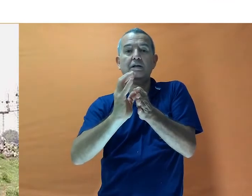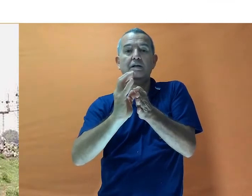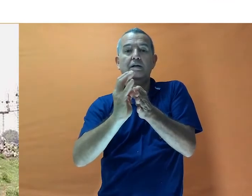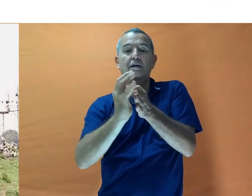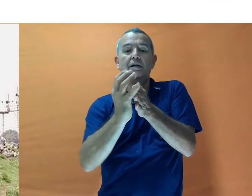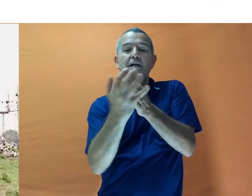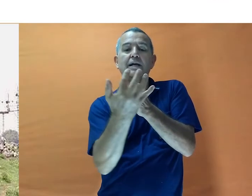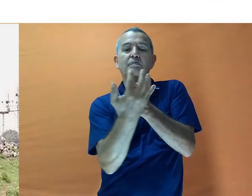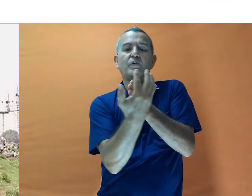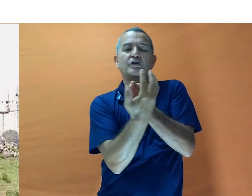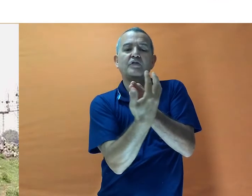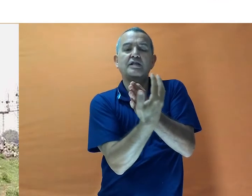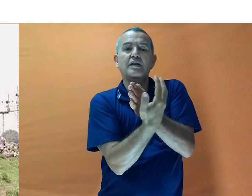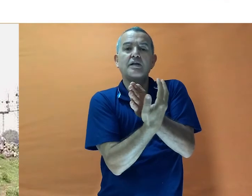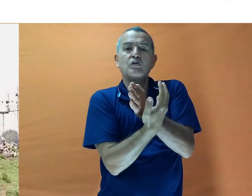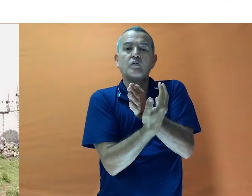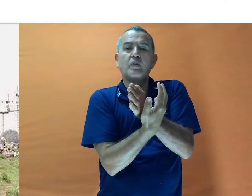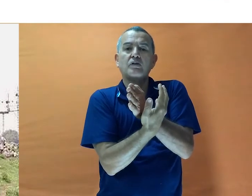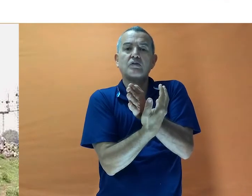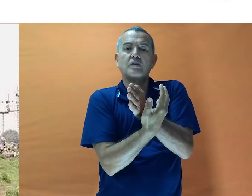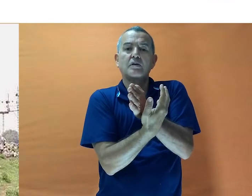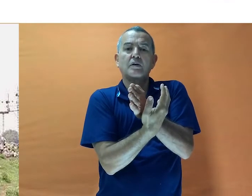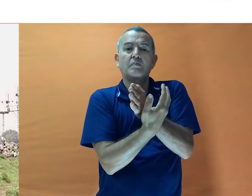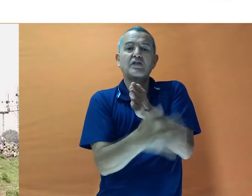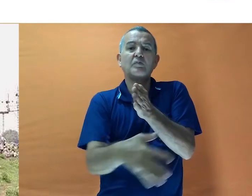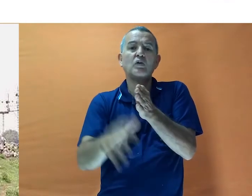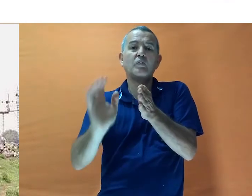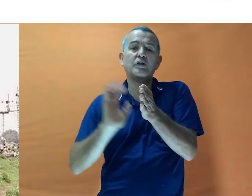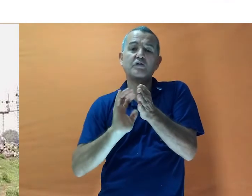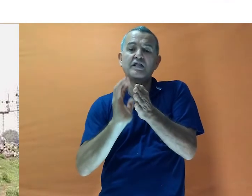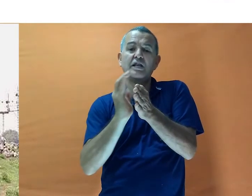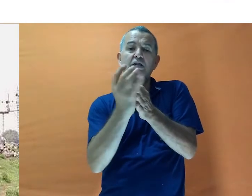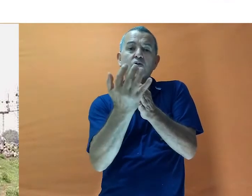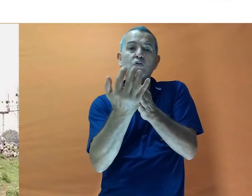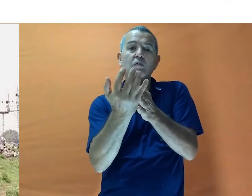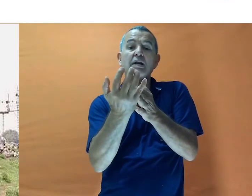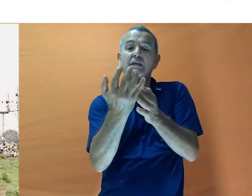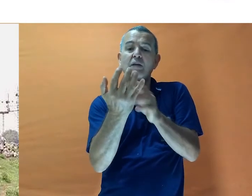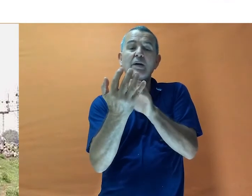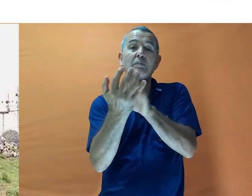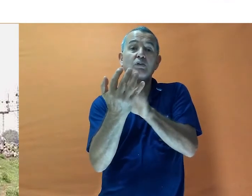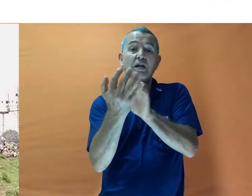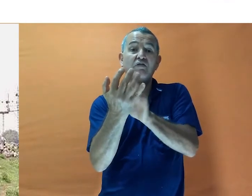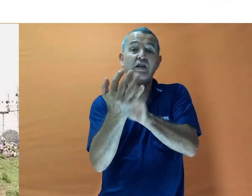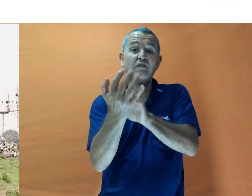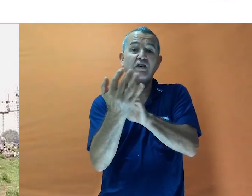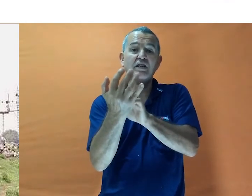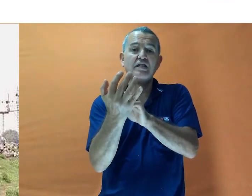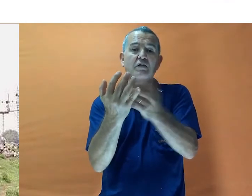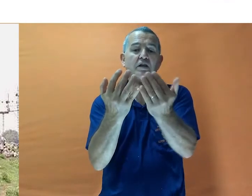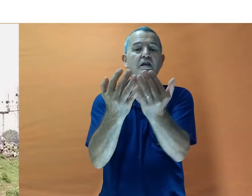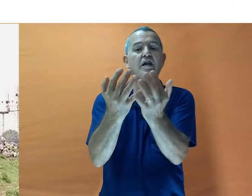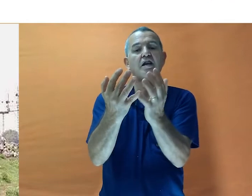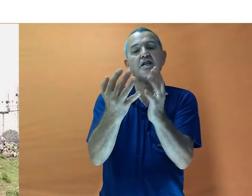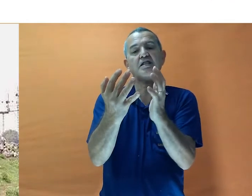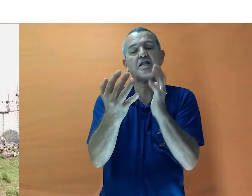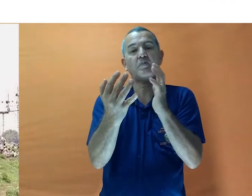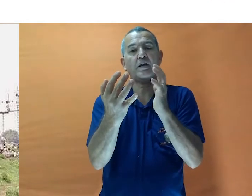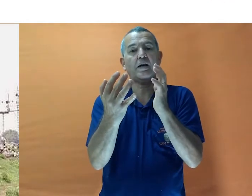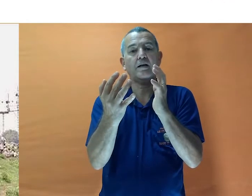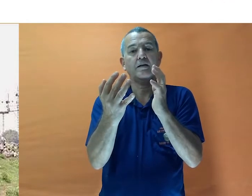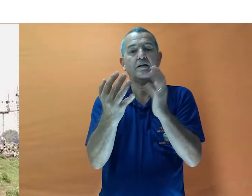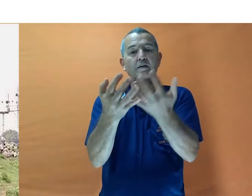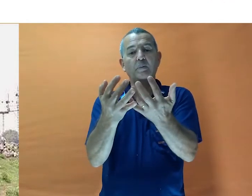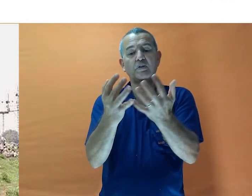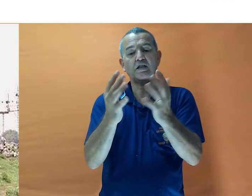aqui. E aí posso fazer isso? Posso. Mas também eu posso fazer isso, manter minha mão de referencial aqui e seguir para